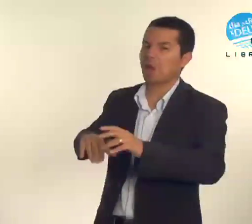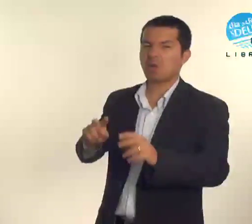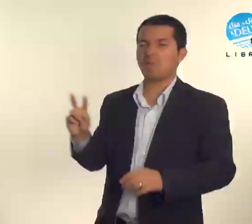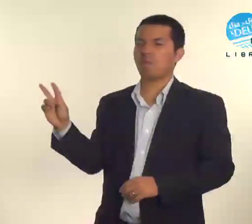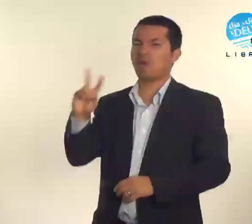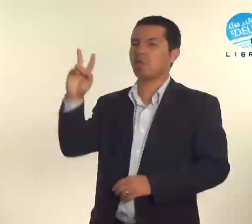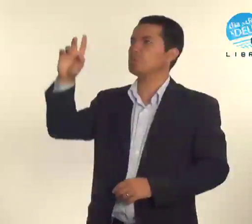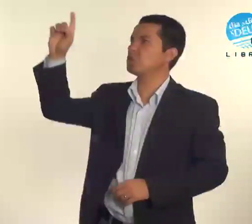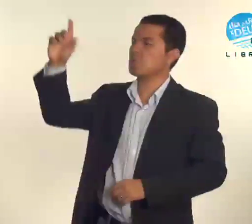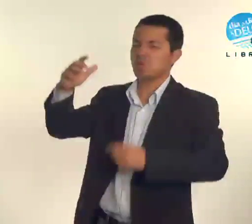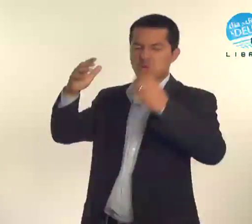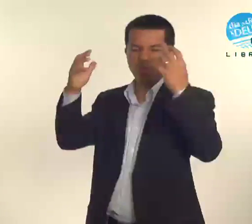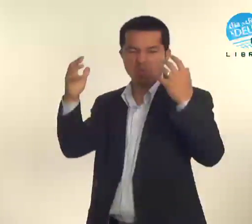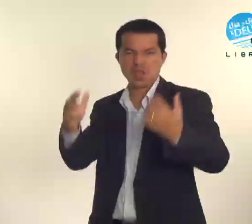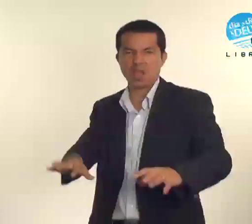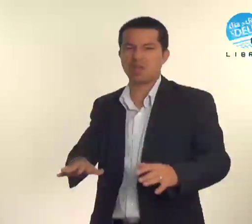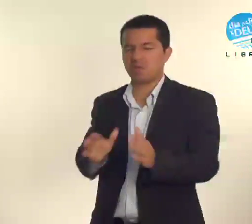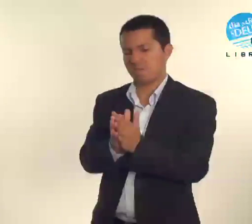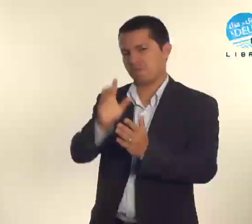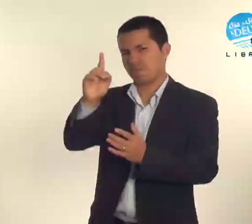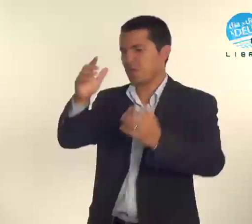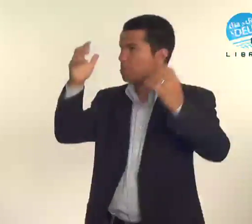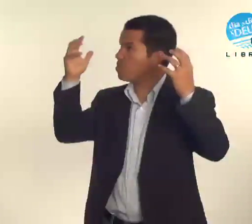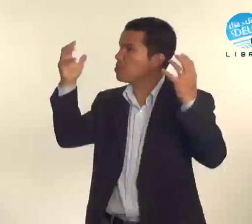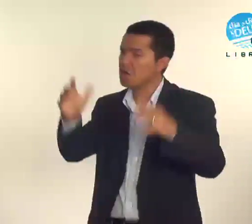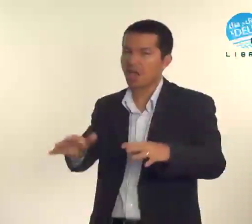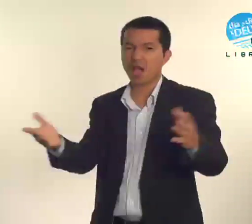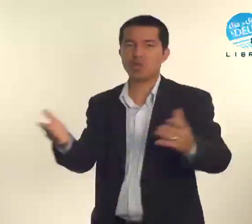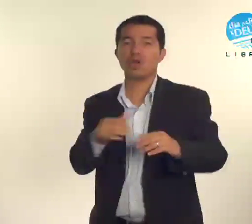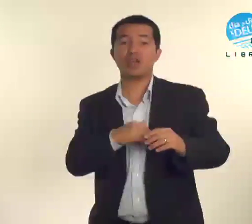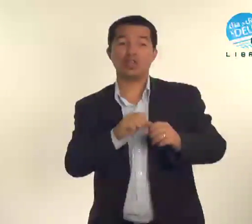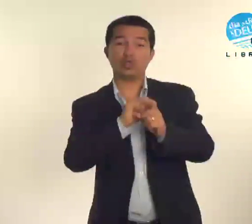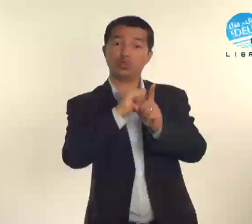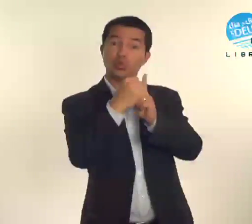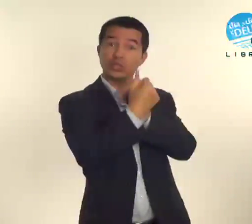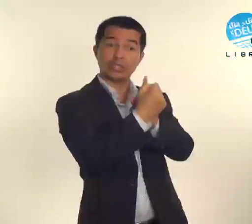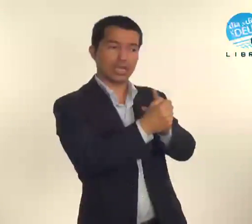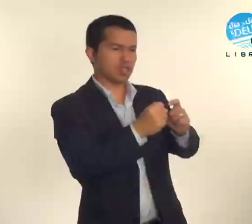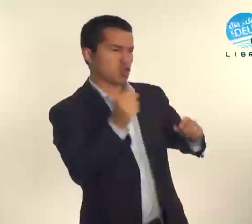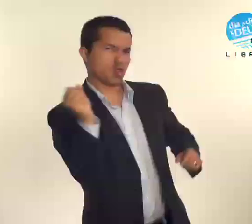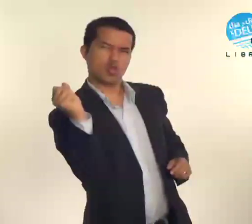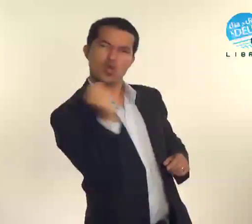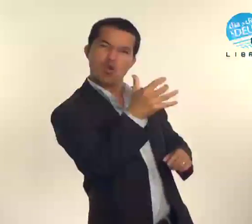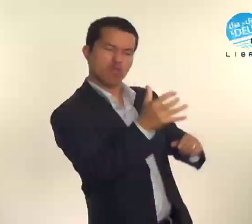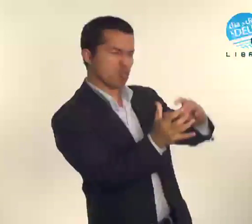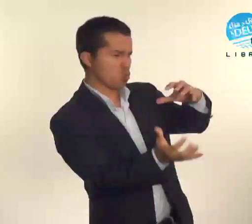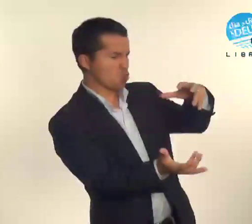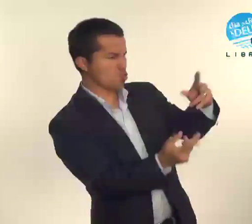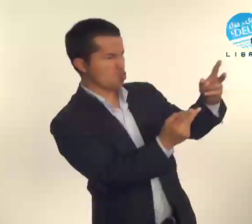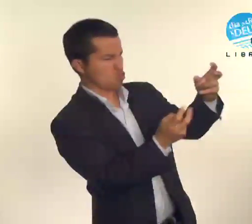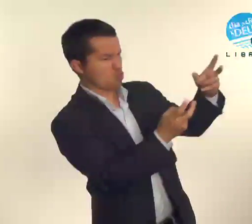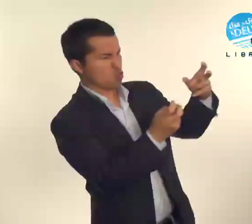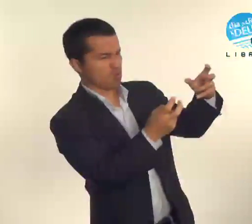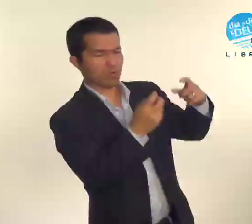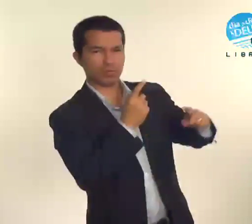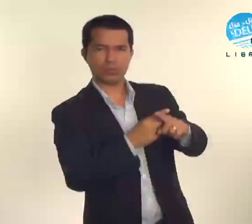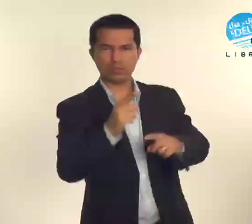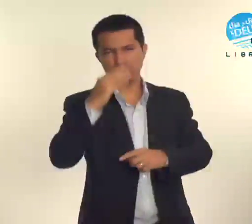de Deus. Esses valores já passaram, tem novos valores para a vida. Isso é anomia, é pecado. Como